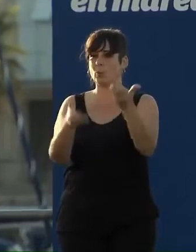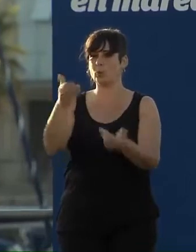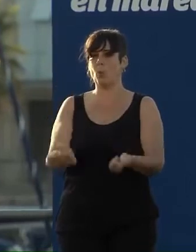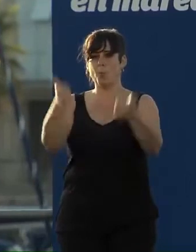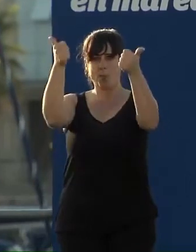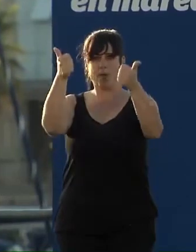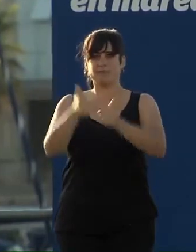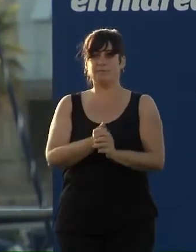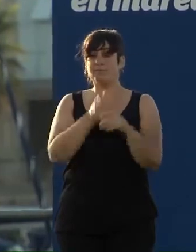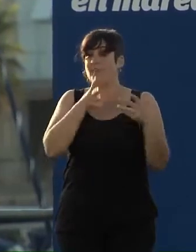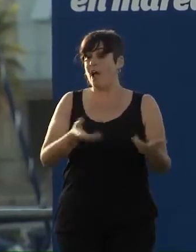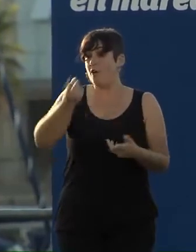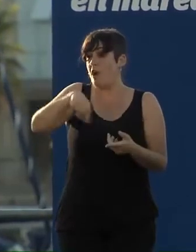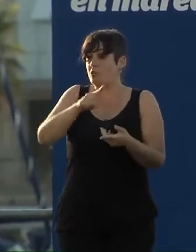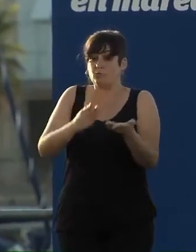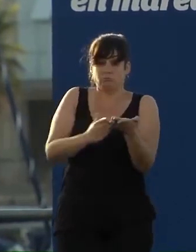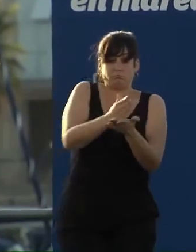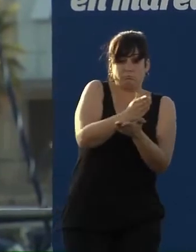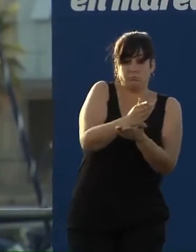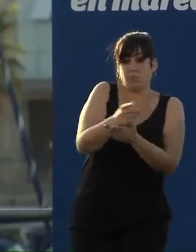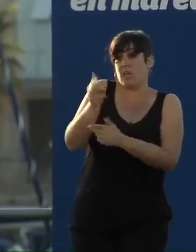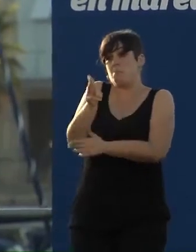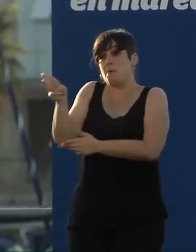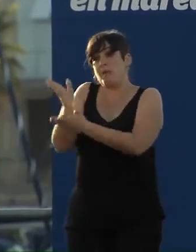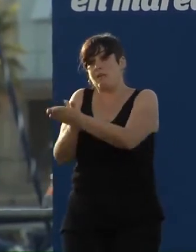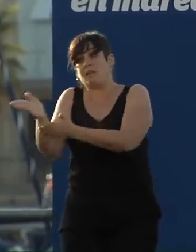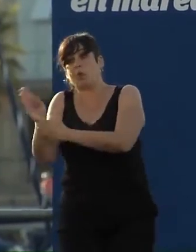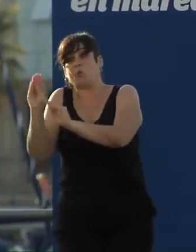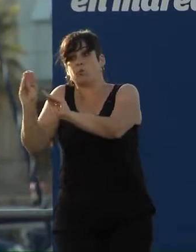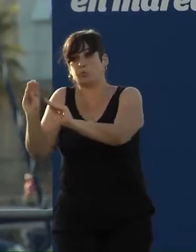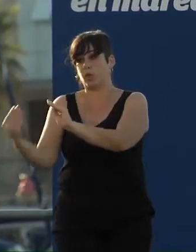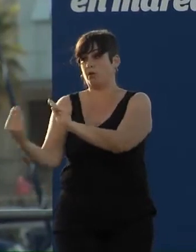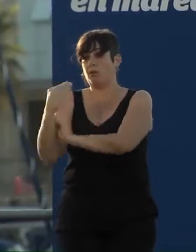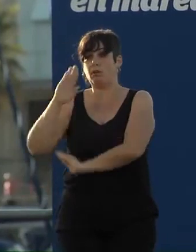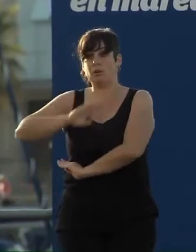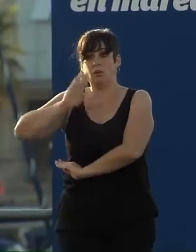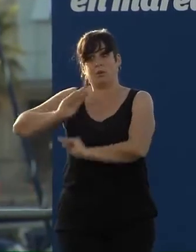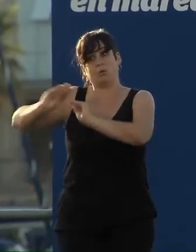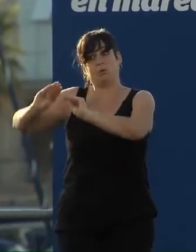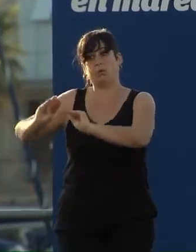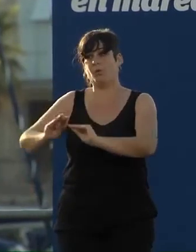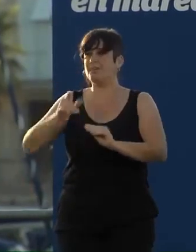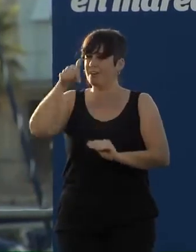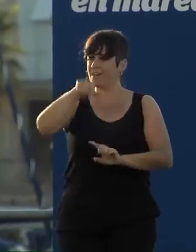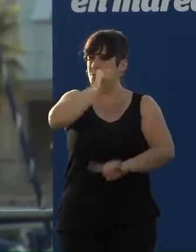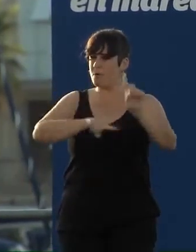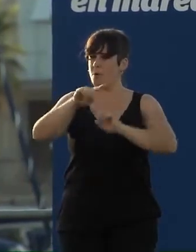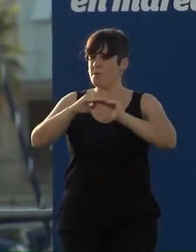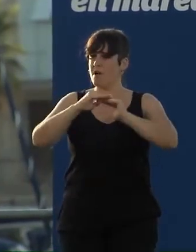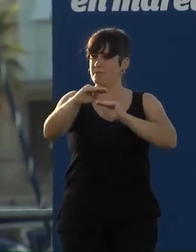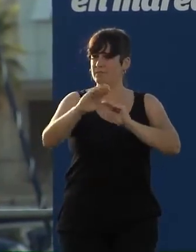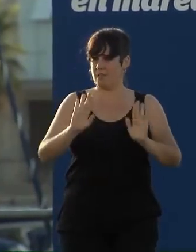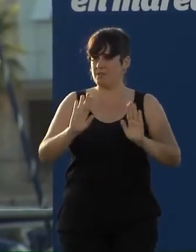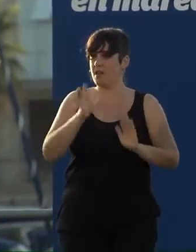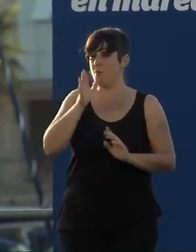no con esta vía Y es quea que había financiamiento ilegal como era un problema de estabilidade porque sabedes que partido Popular fala de